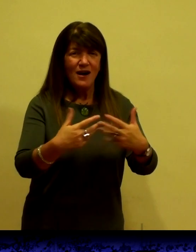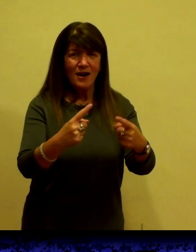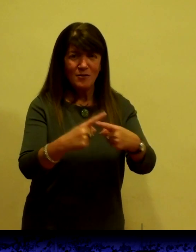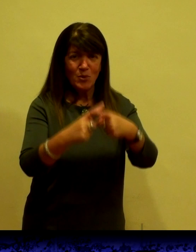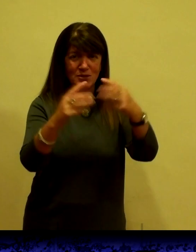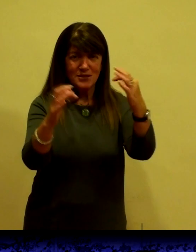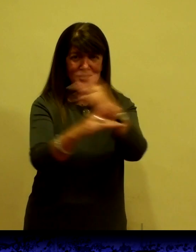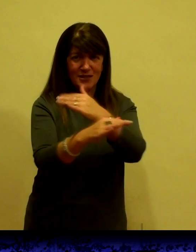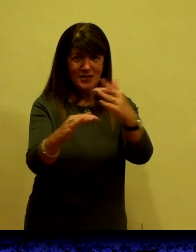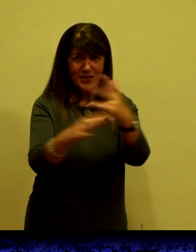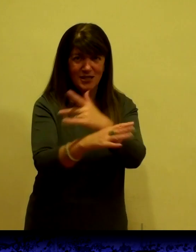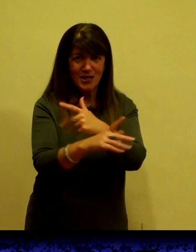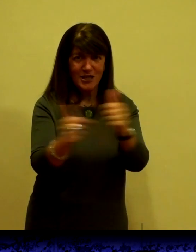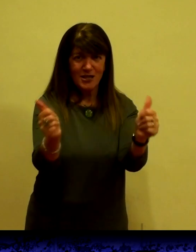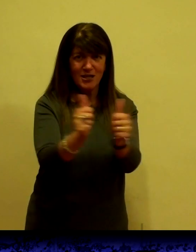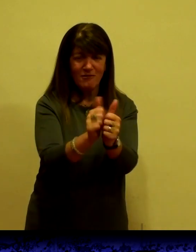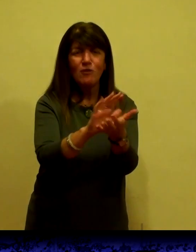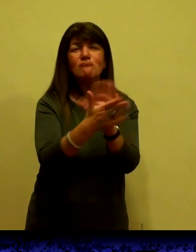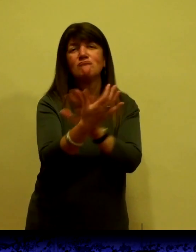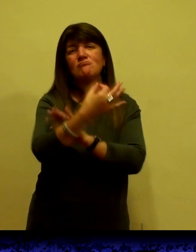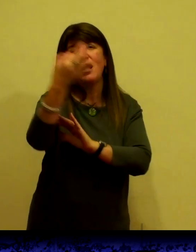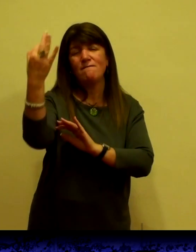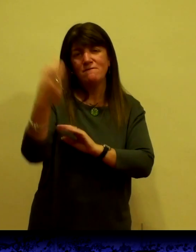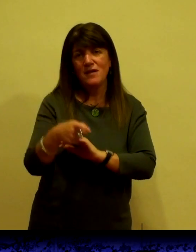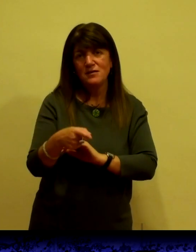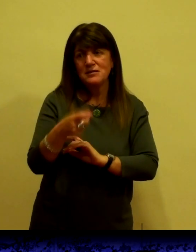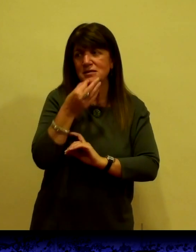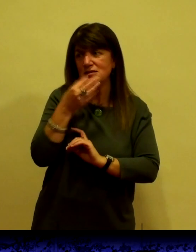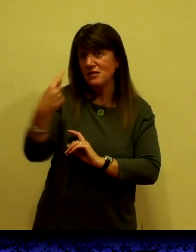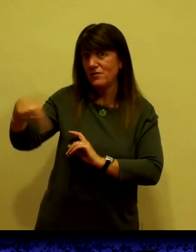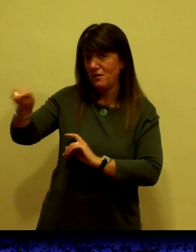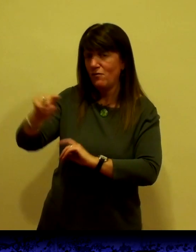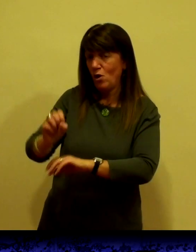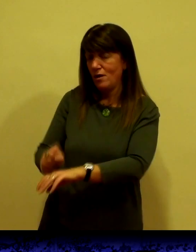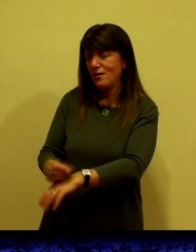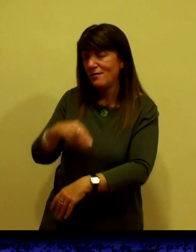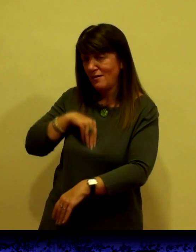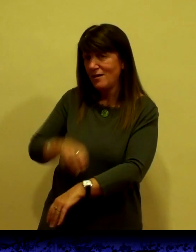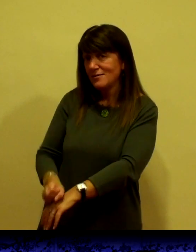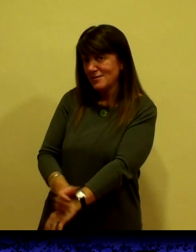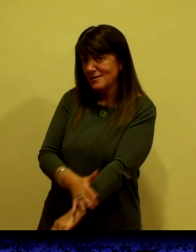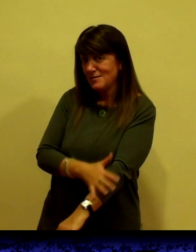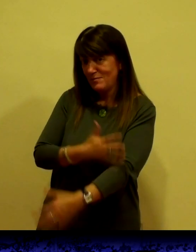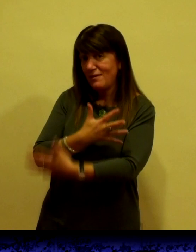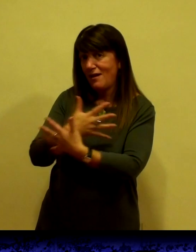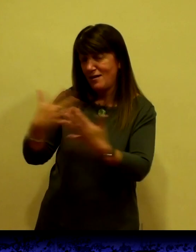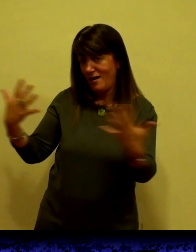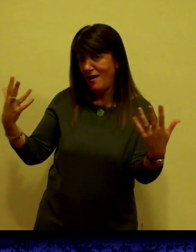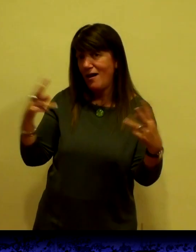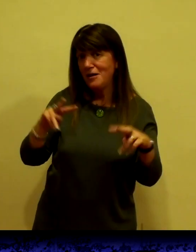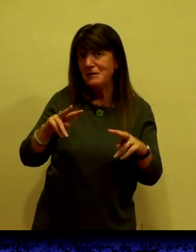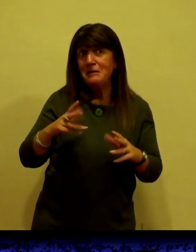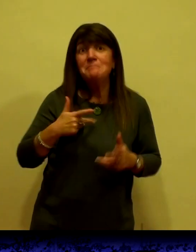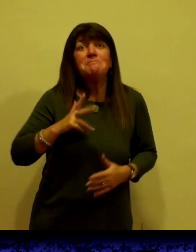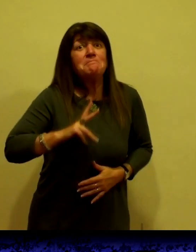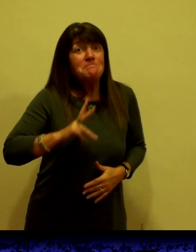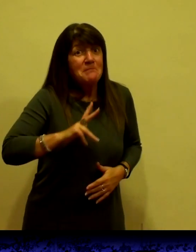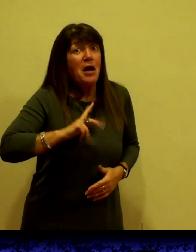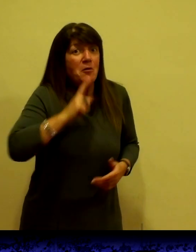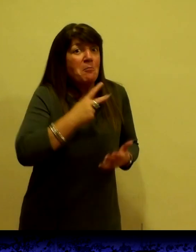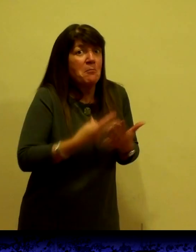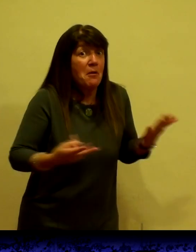al meglio, di capirsi. E quindi da parte vostra una grossa sensibilità. Forse, speriamo, insomma, ci abbiamo provato.